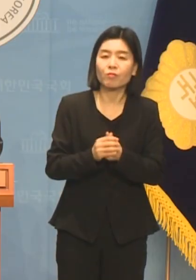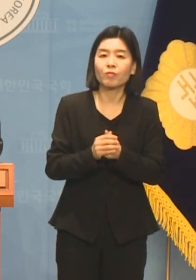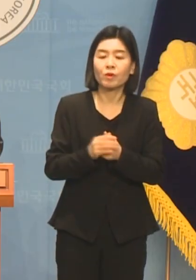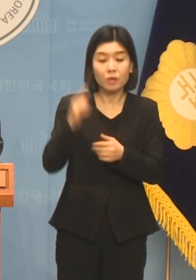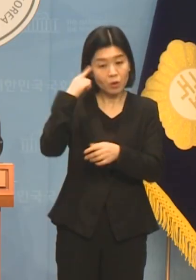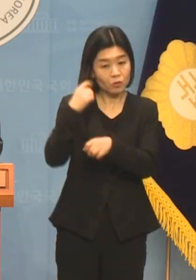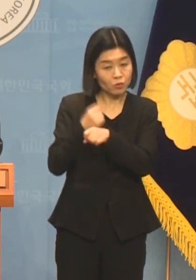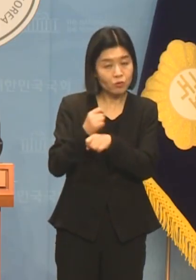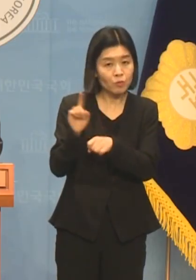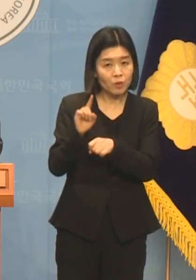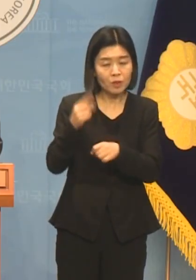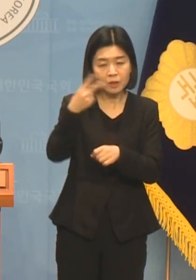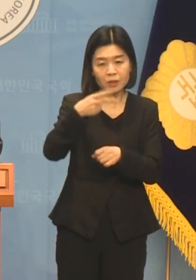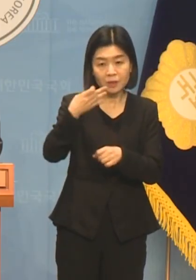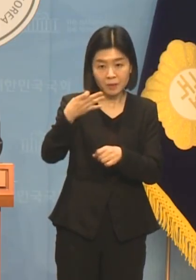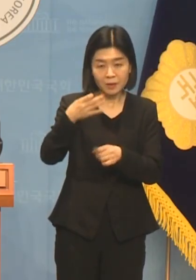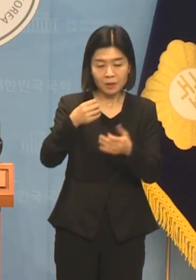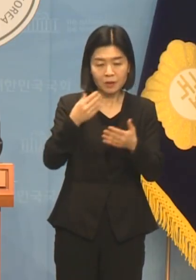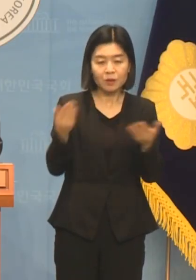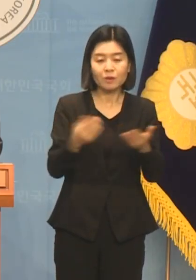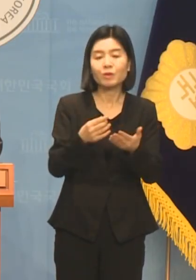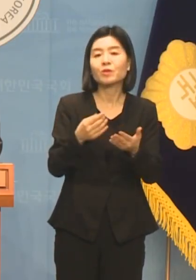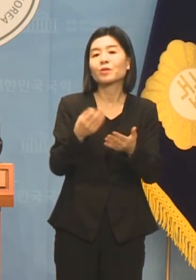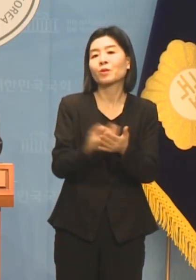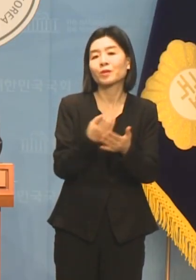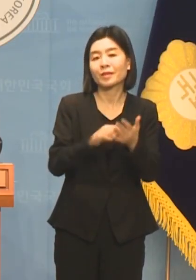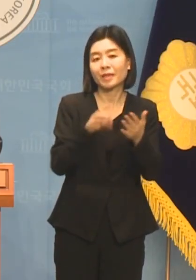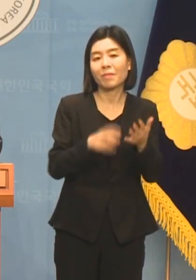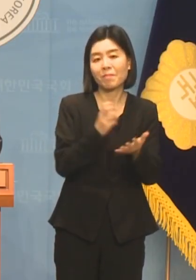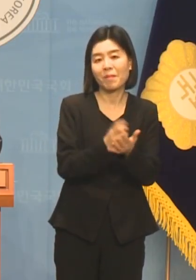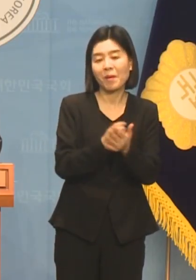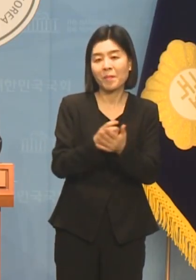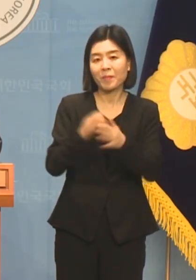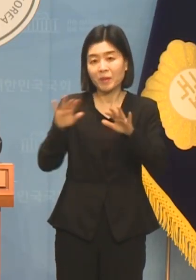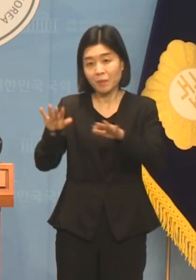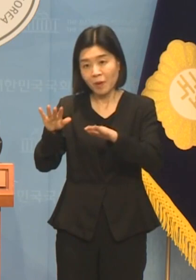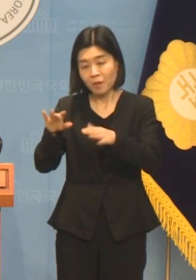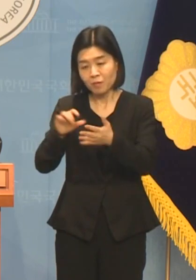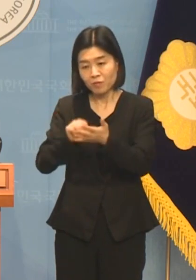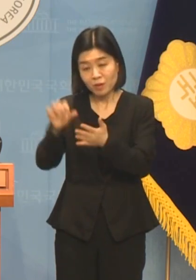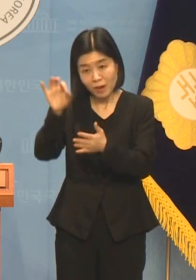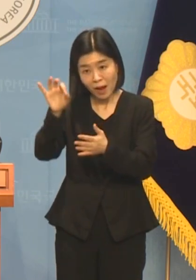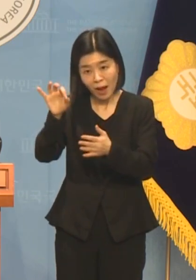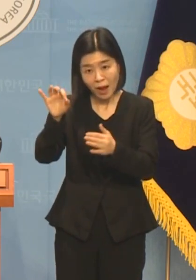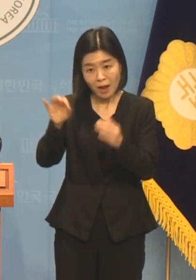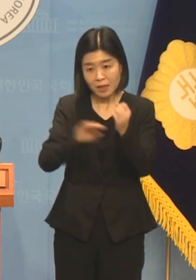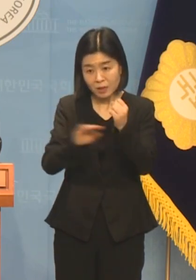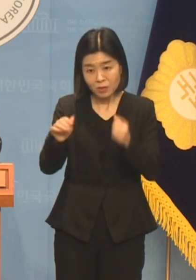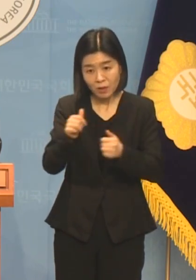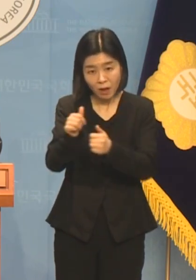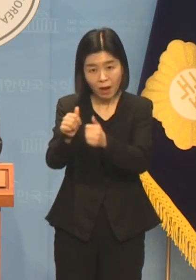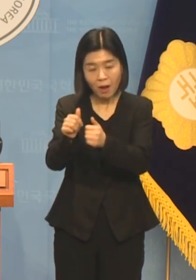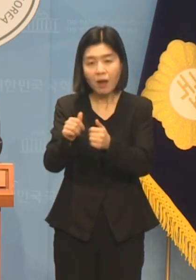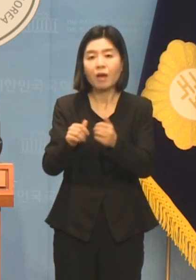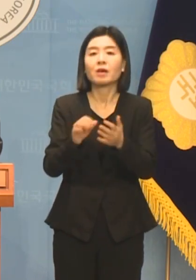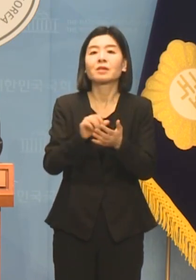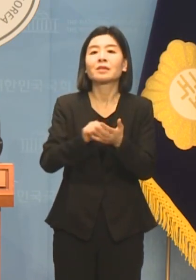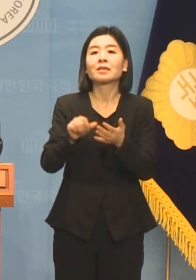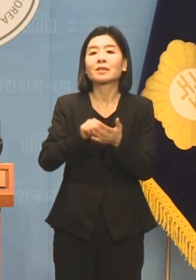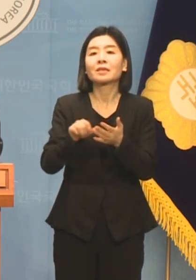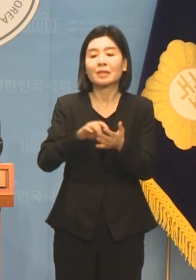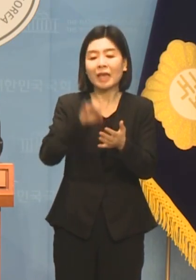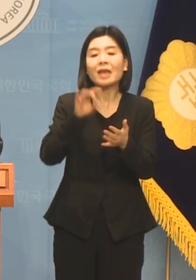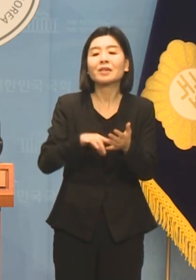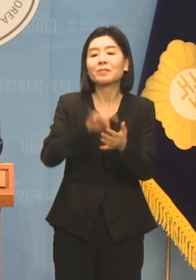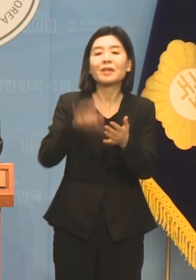기준 소득세법을 2022년 물가에 적용할 경우 인플레이션으로 인한 근로소득세 증세 효과가